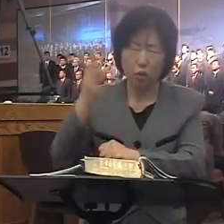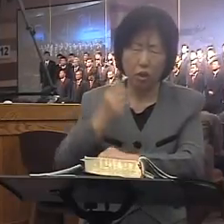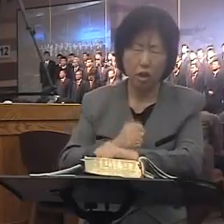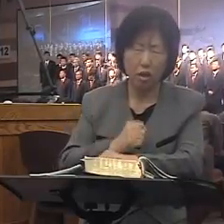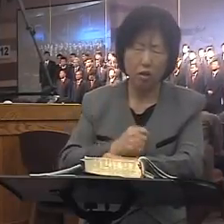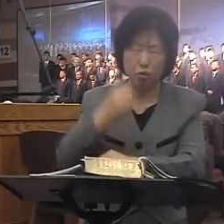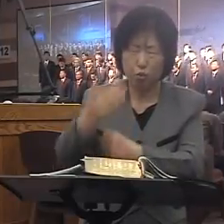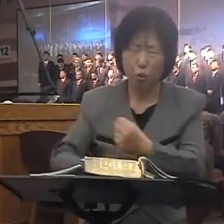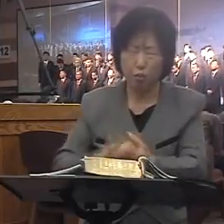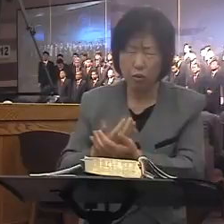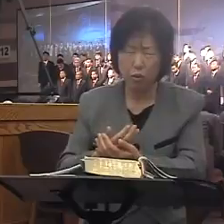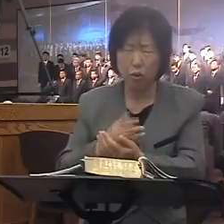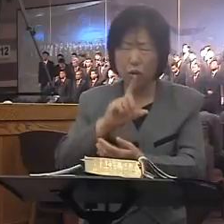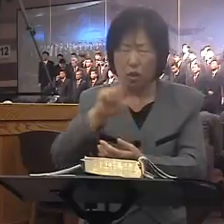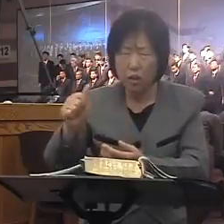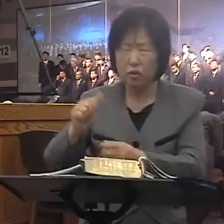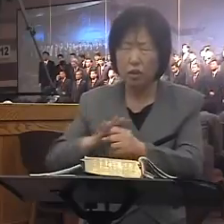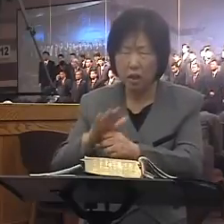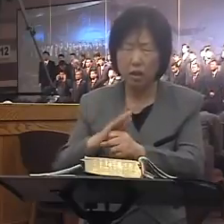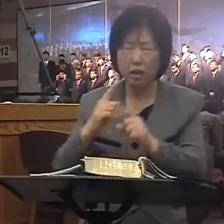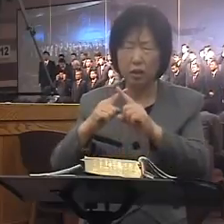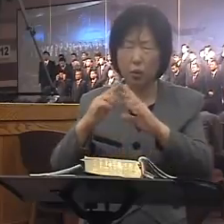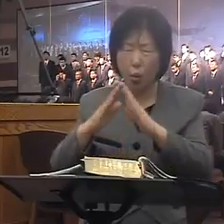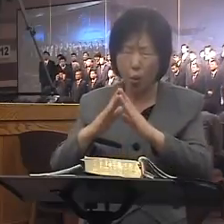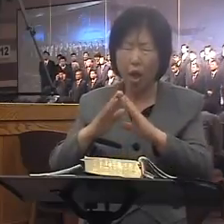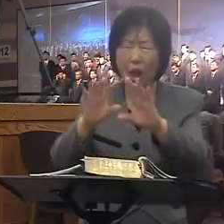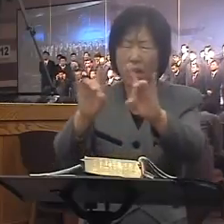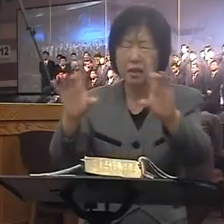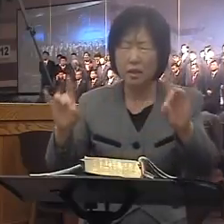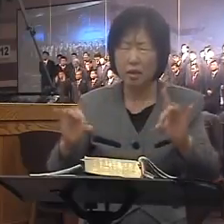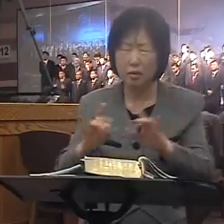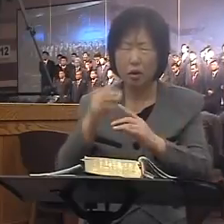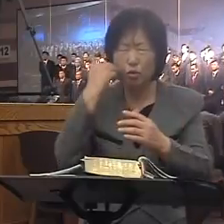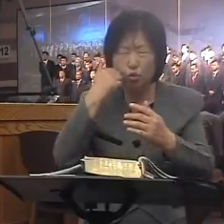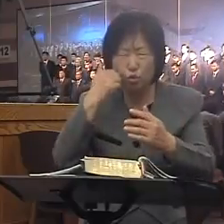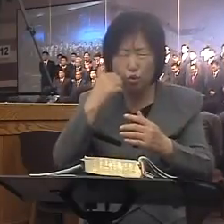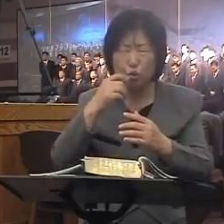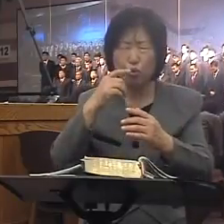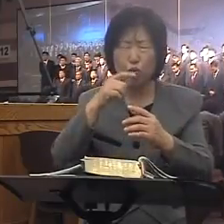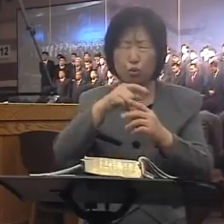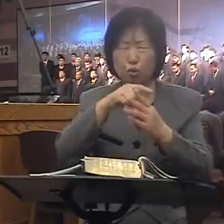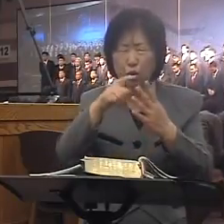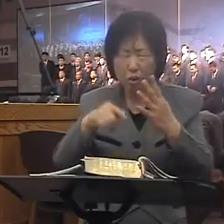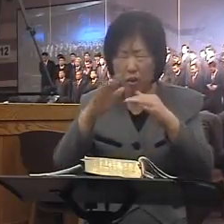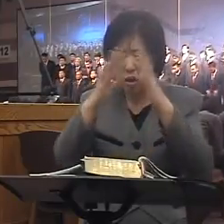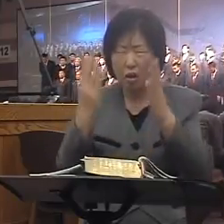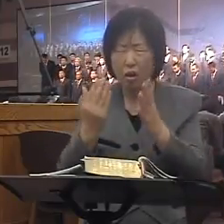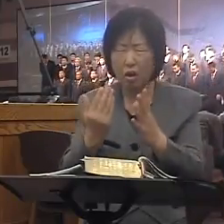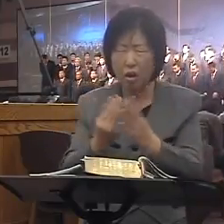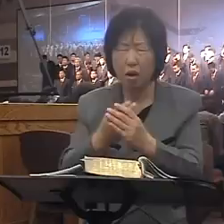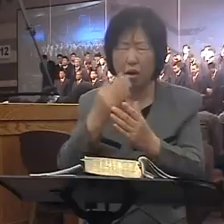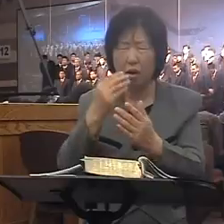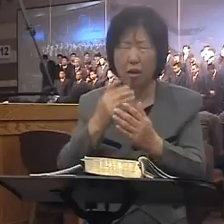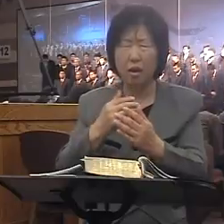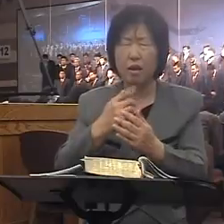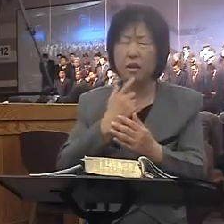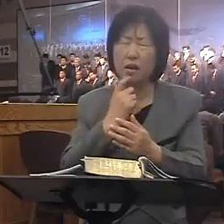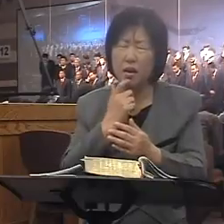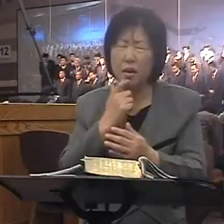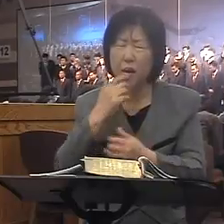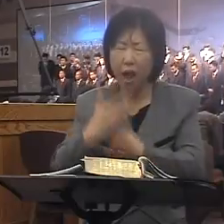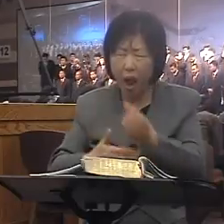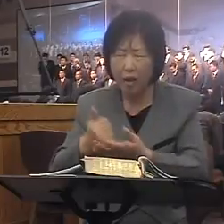주여 남가주 사랑에게 성도님들 한 분 한 분마다 그 누구도 빠짐없이 주님 야곱의 하나님을 나의 하나님,